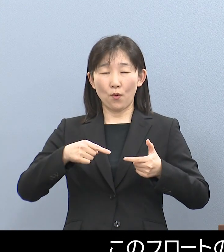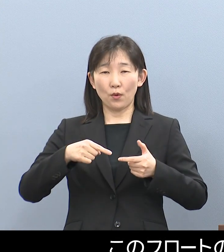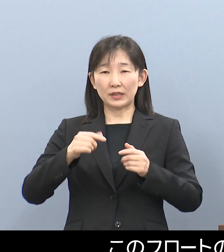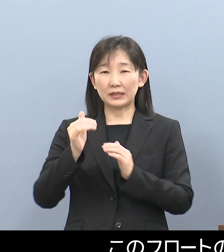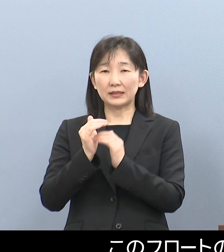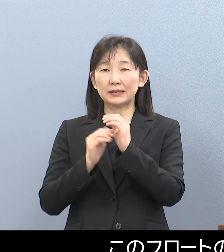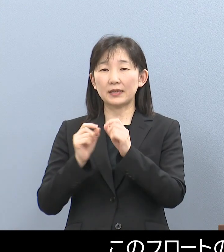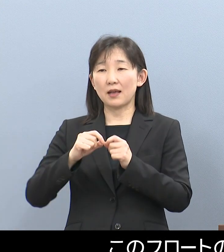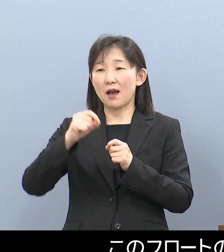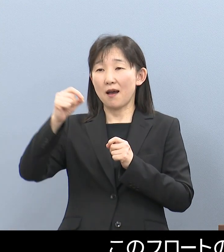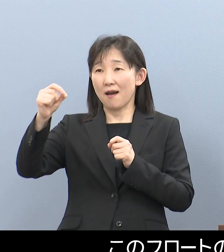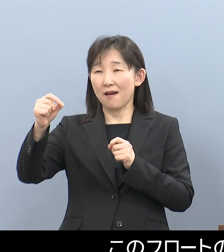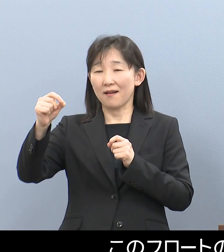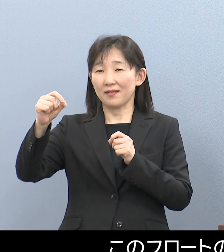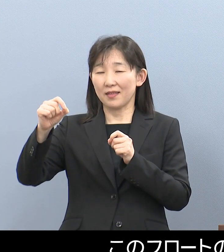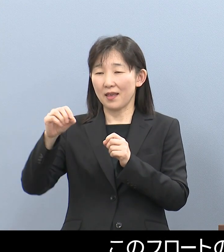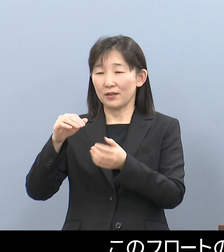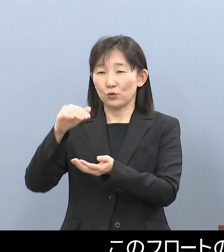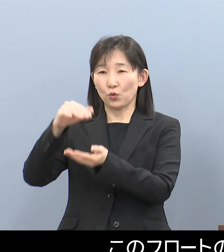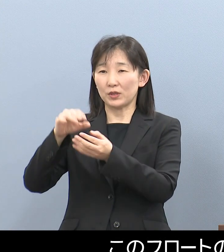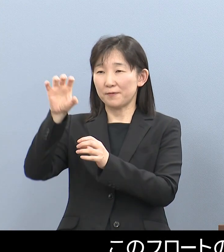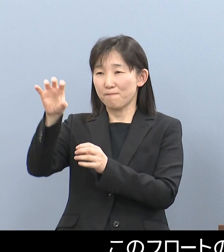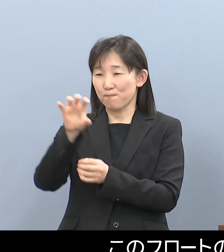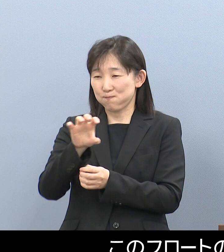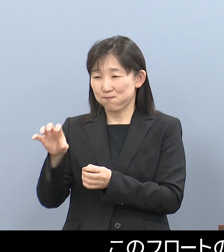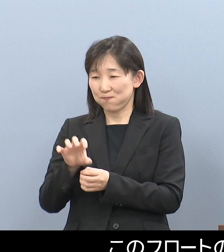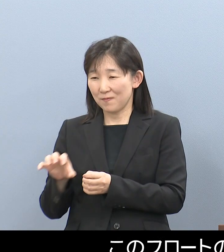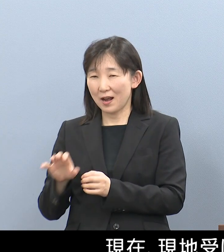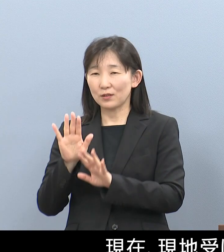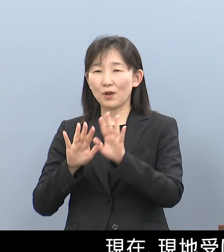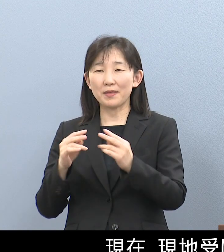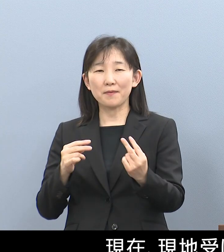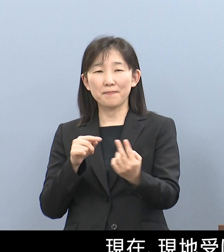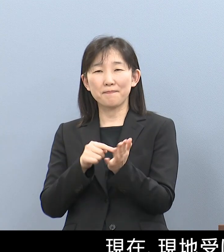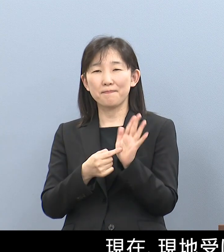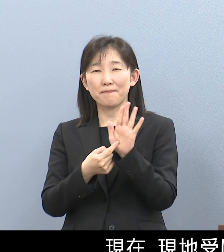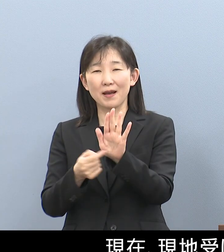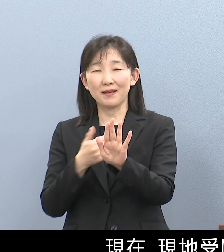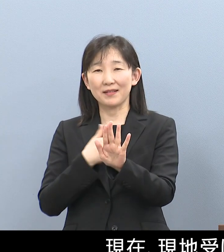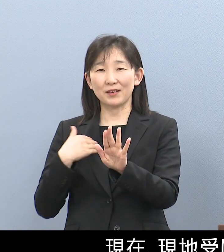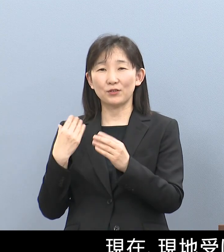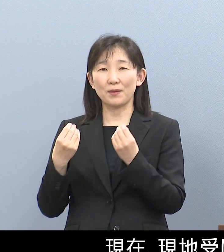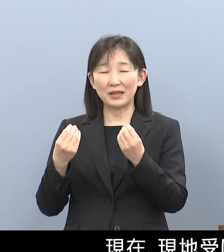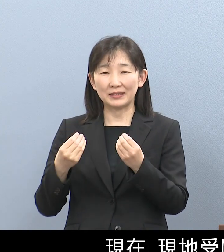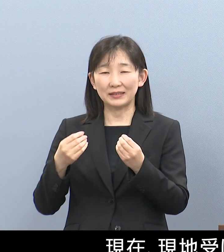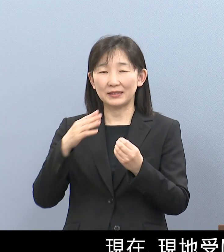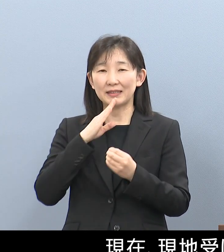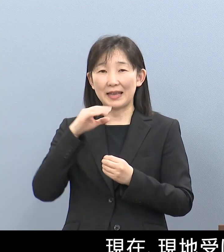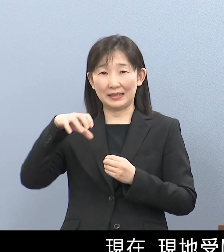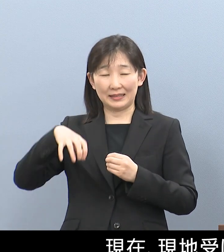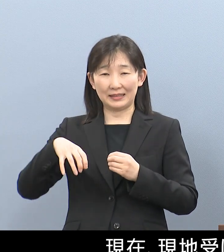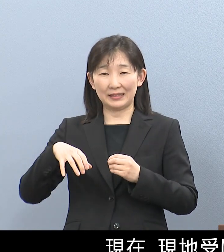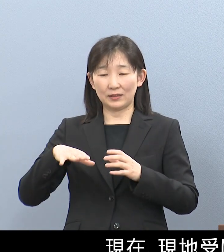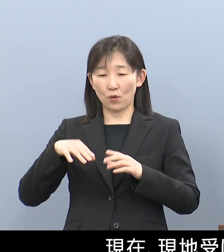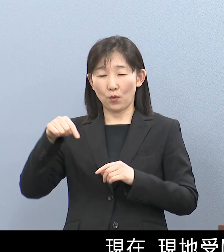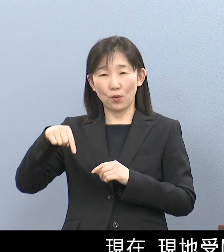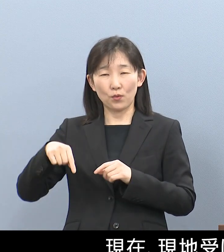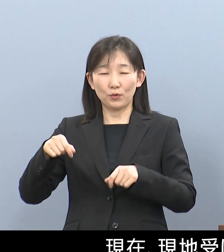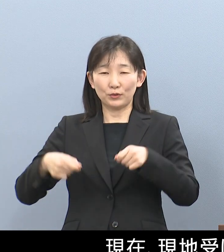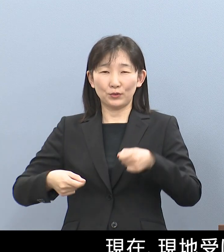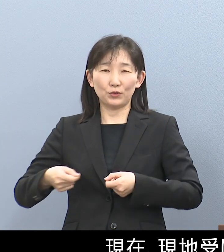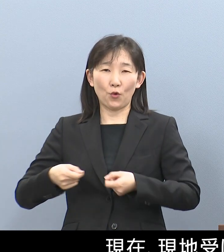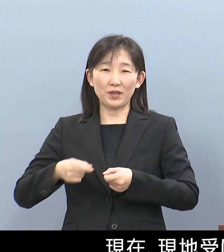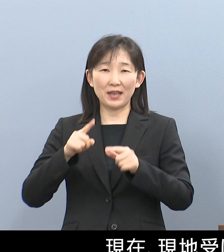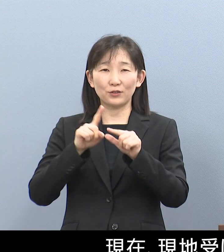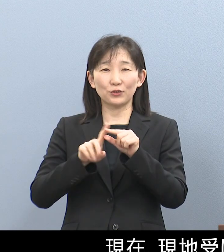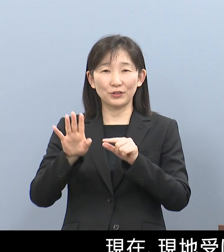くり提灯を吊るした姿をお見せできるよう現在現地受け入れ先と調整をいたしているところでござい